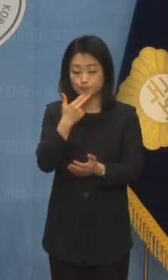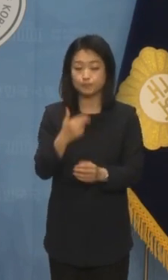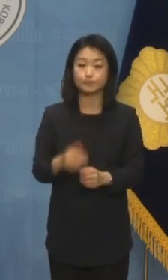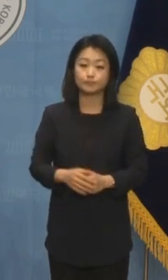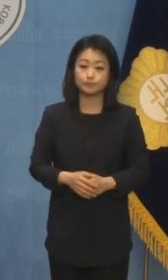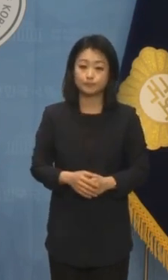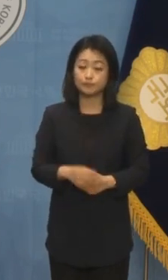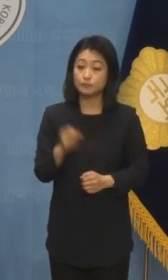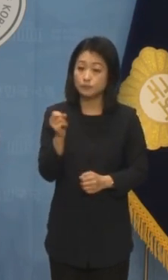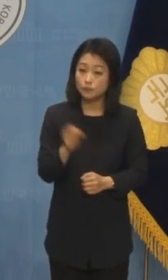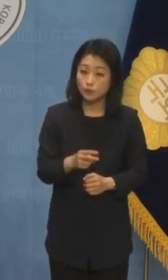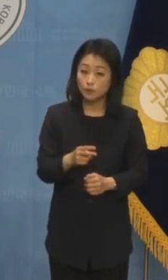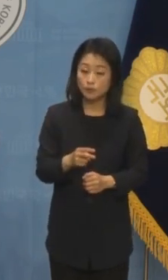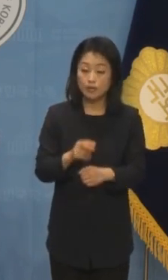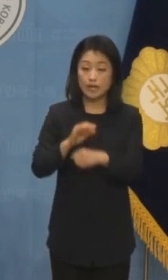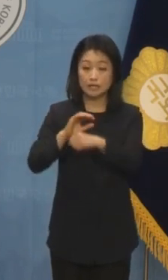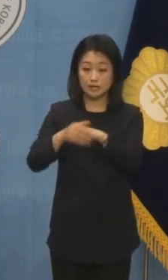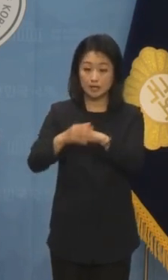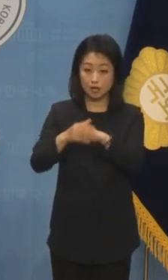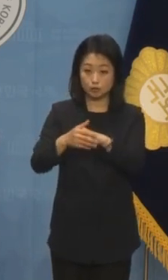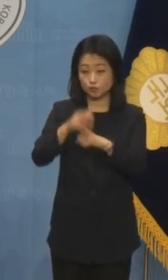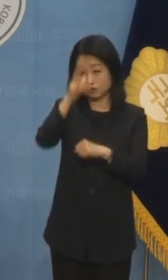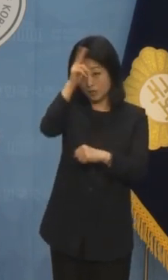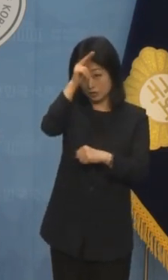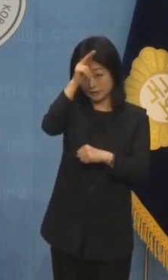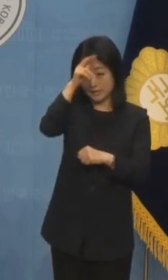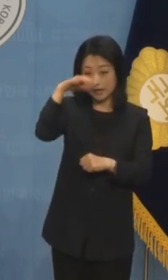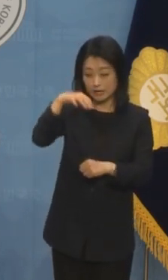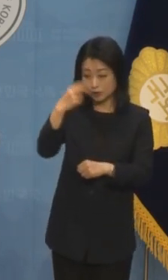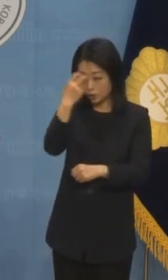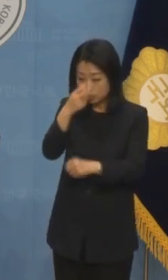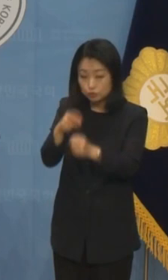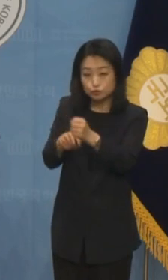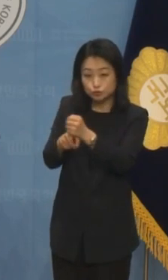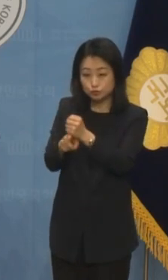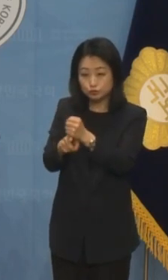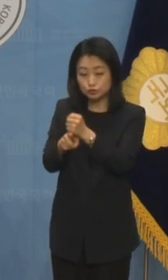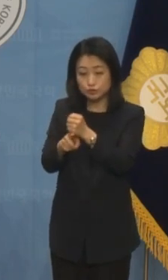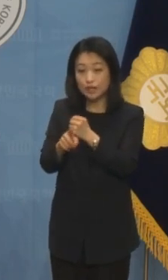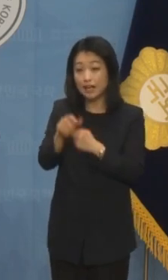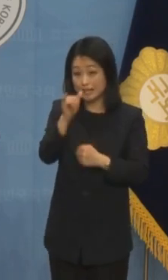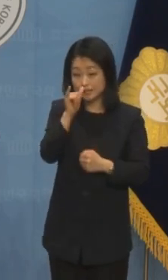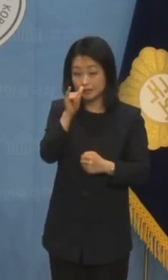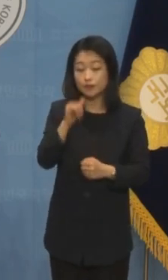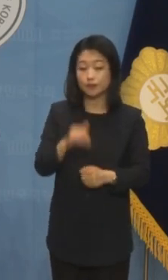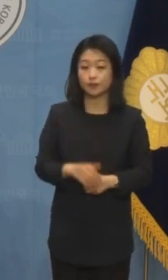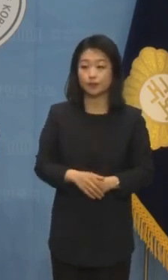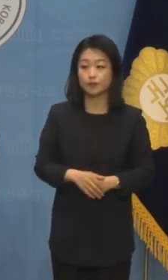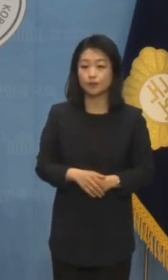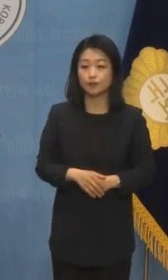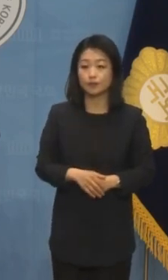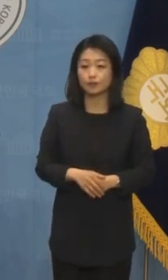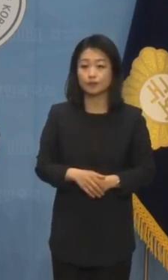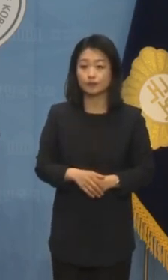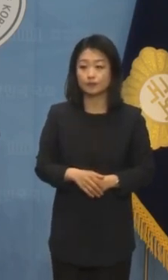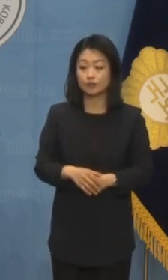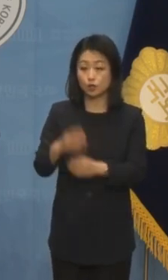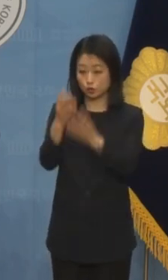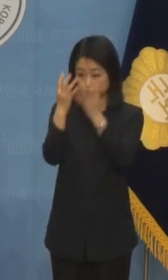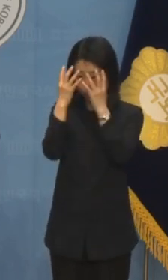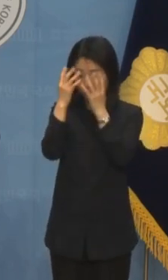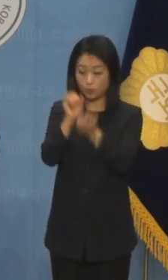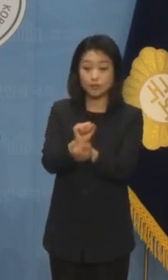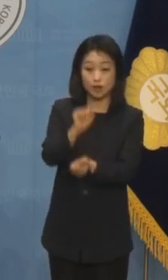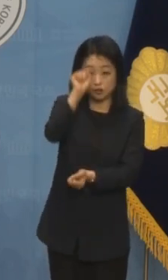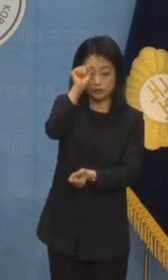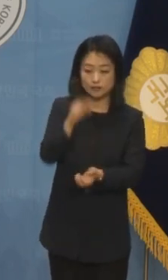있으며 지금 대구 남부경찰서 진흥팀에서 수사 중인 내용이 있는데 지금 현재